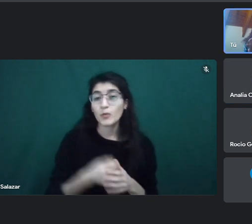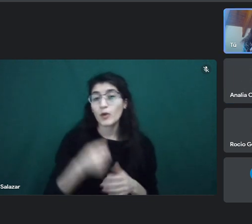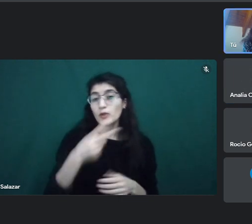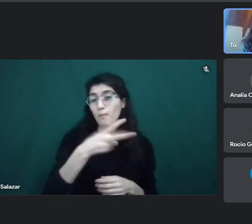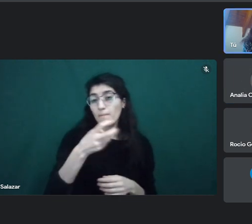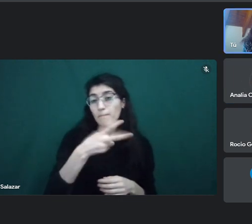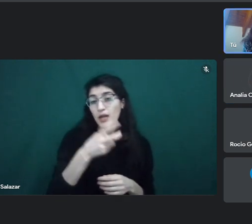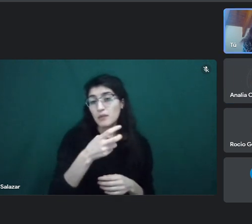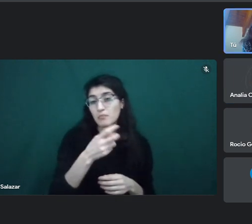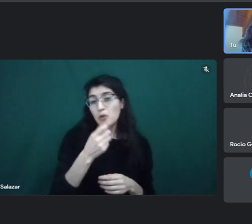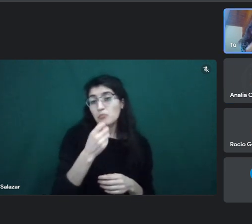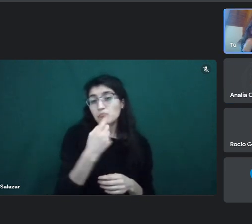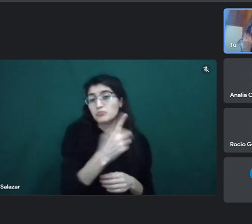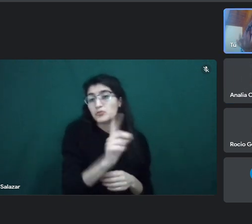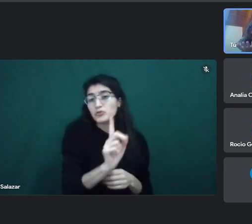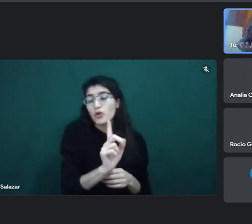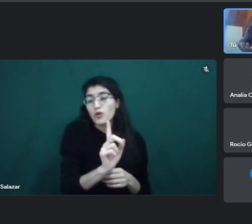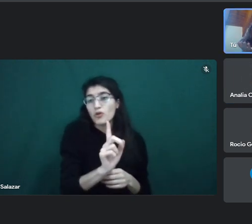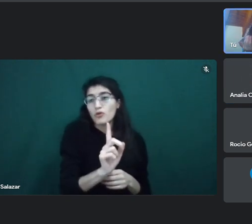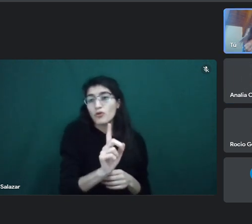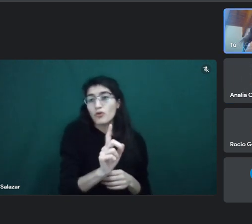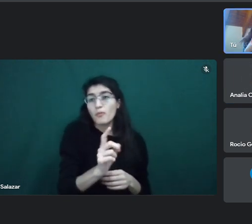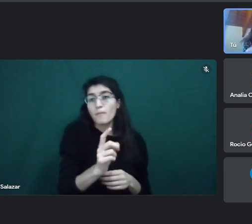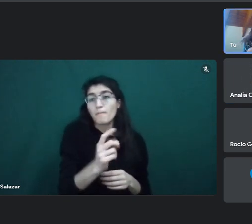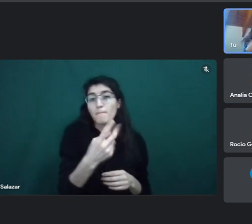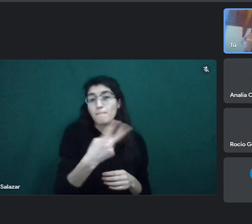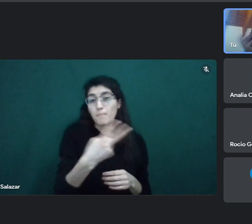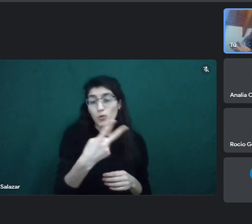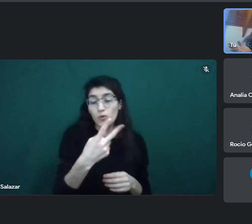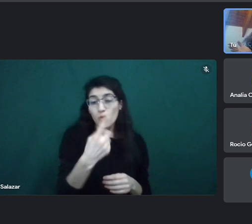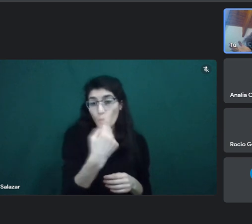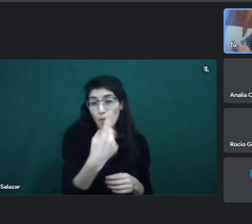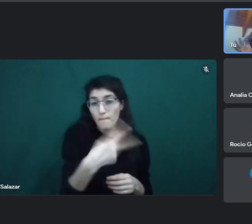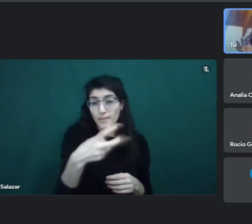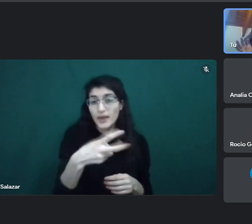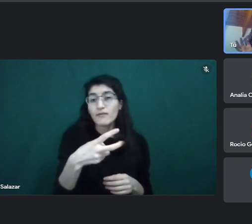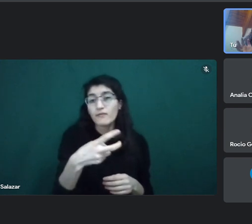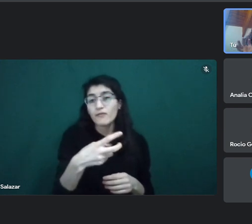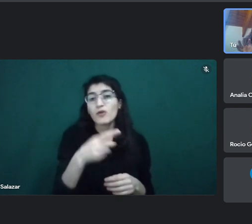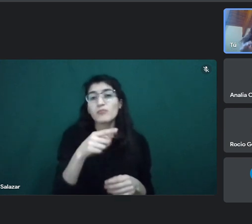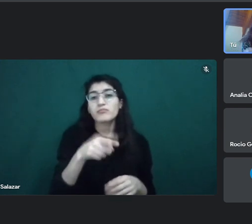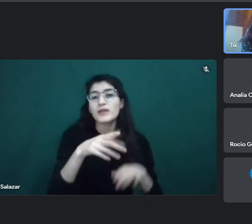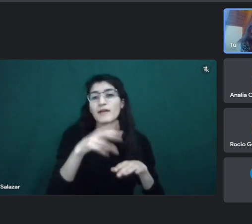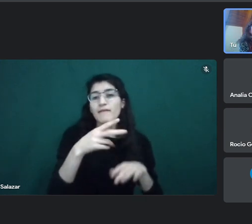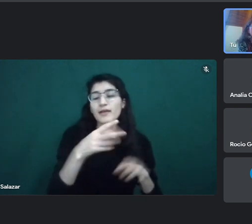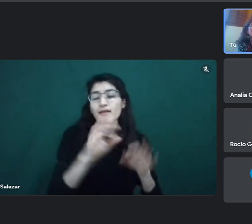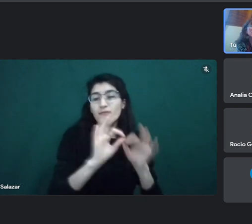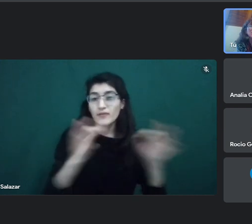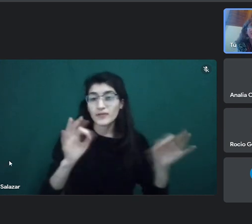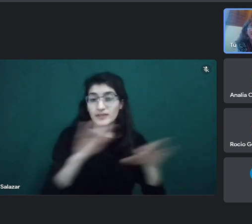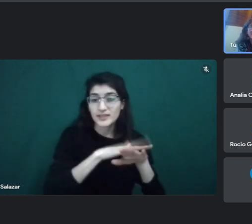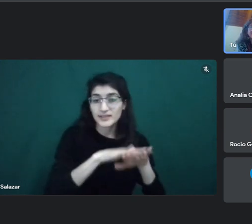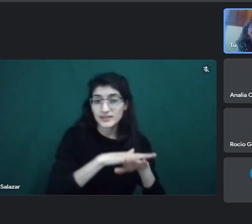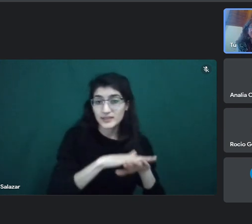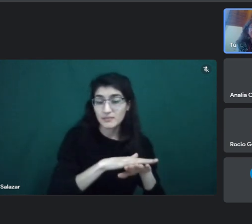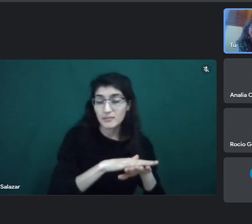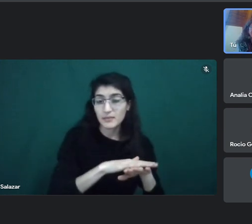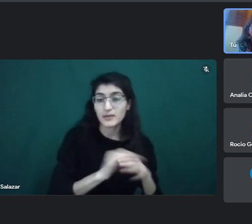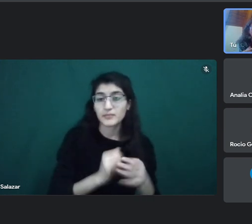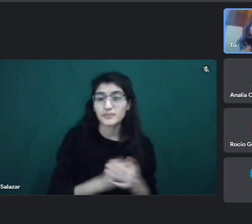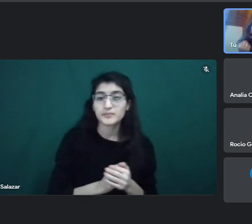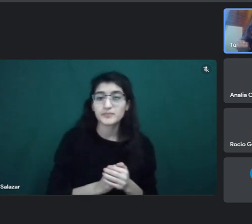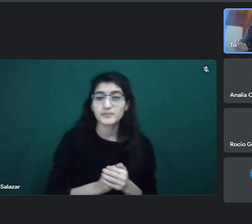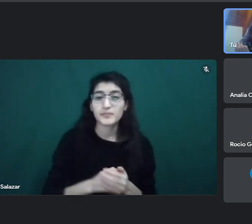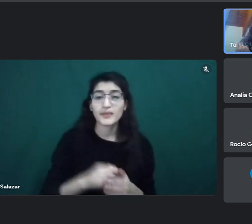verbo solo es una frase verbal simple. Puede ser presente o pasado. Acá tenemos face, está